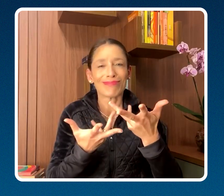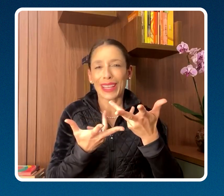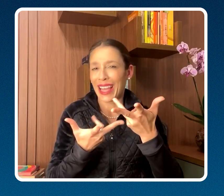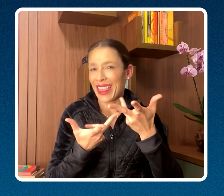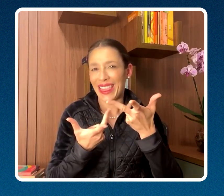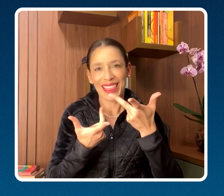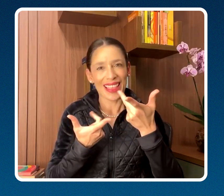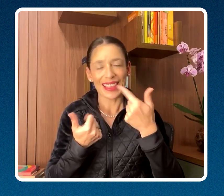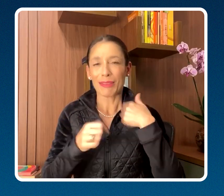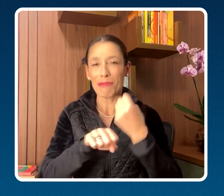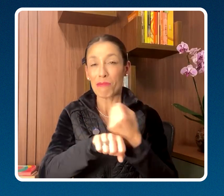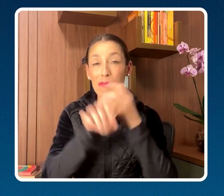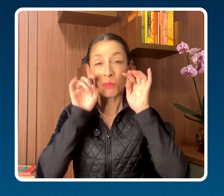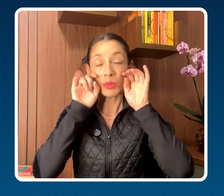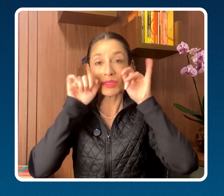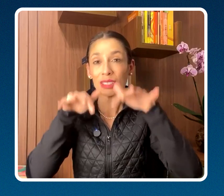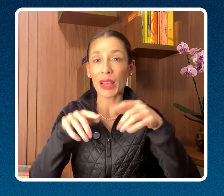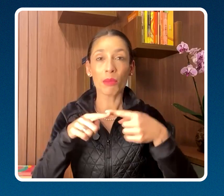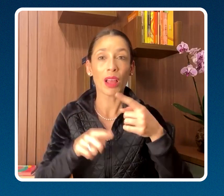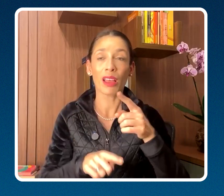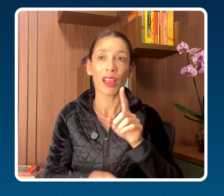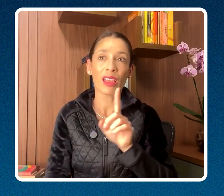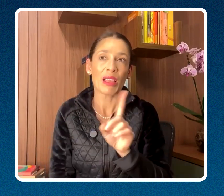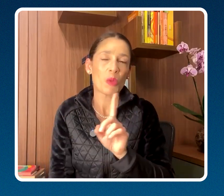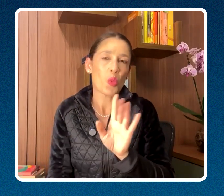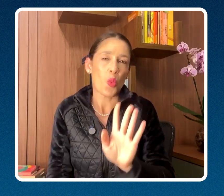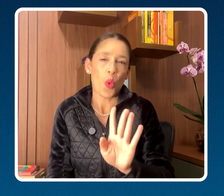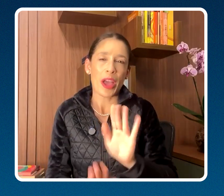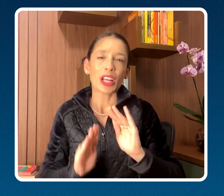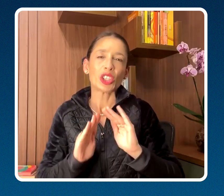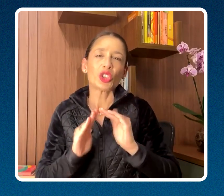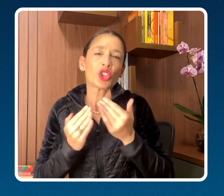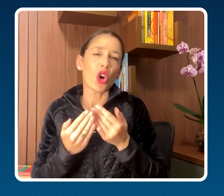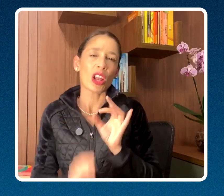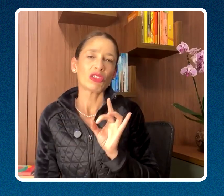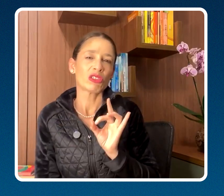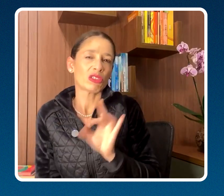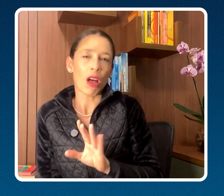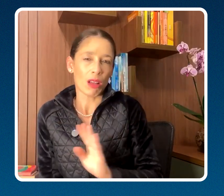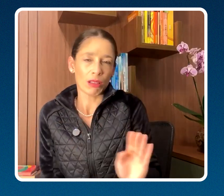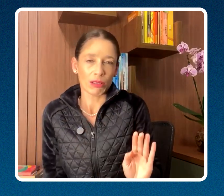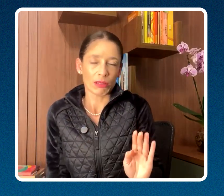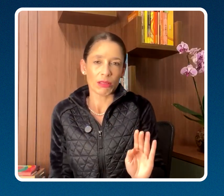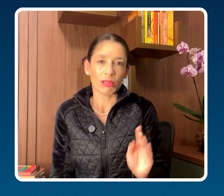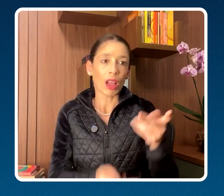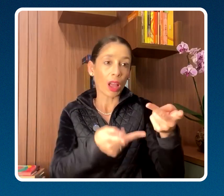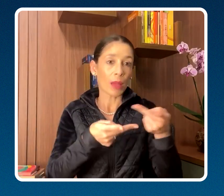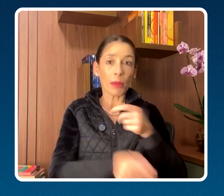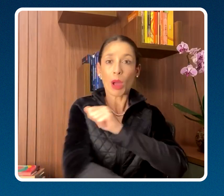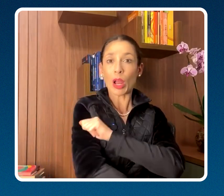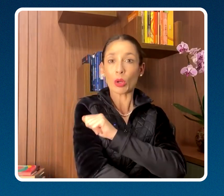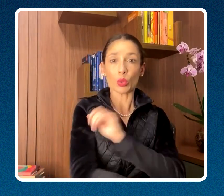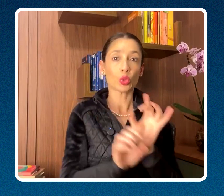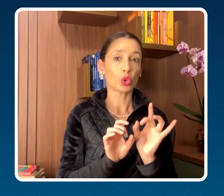era só uma escola, não era só receber um aluno, não era tipo só, assim, fazer um